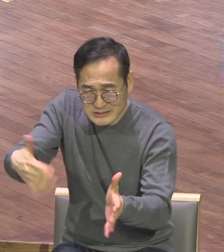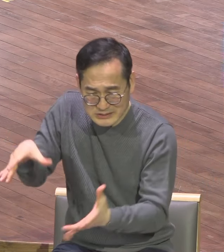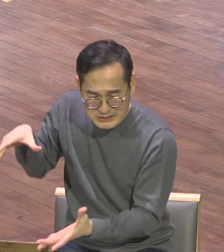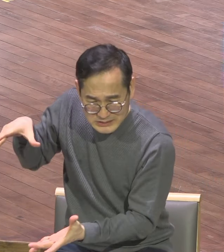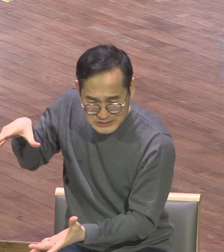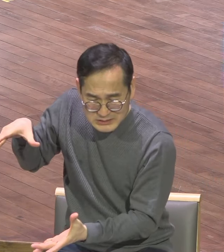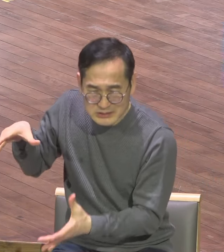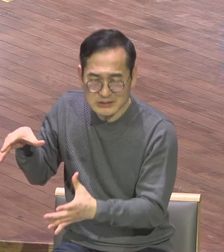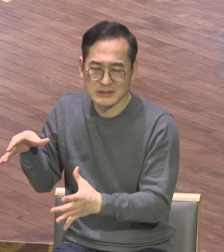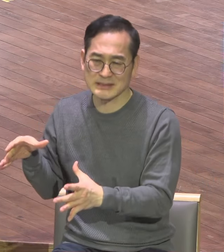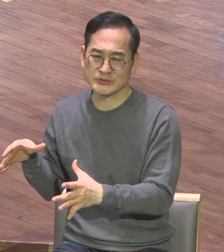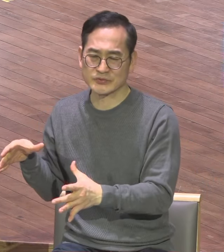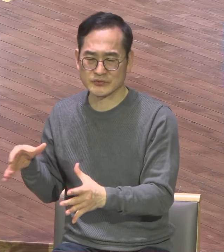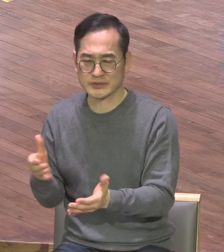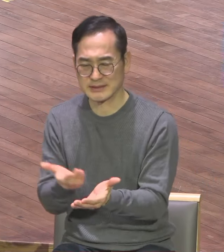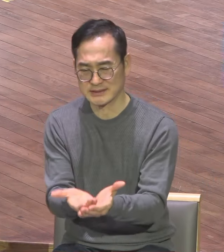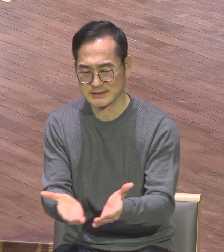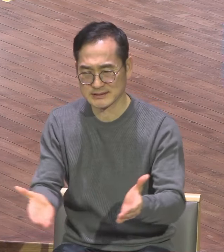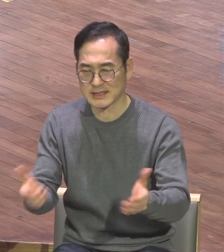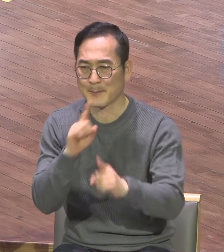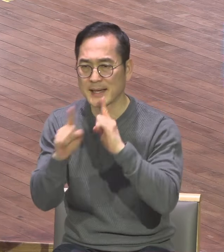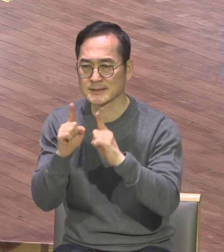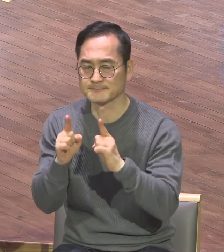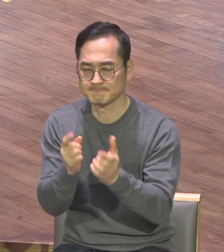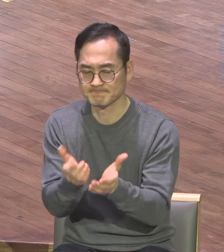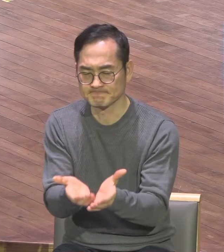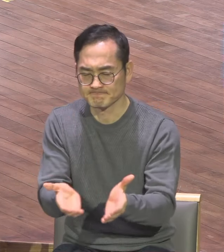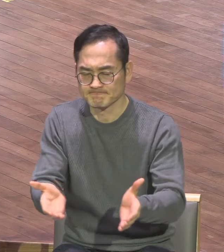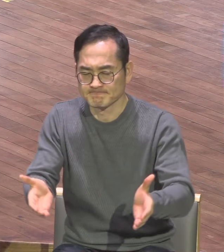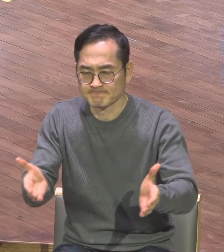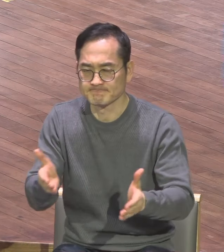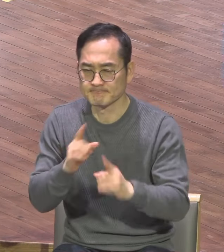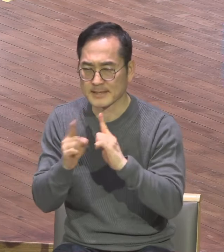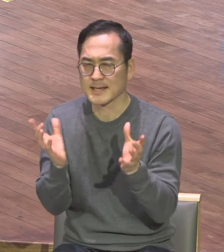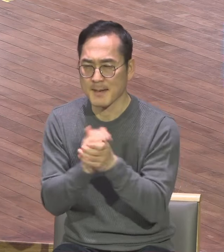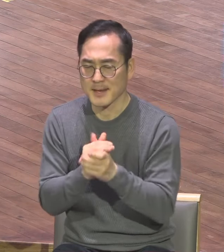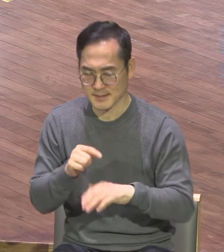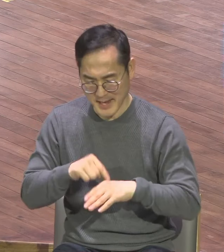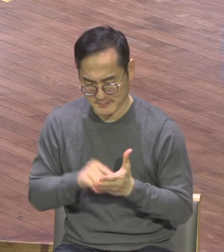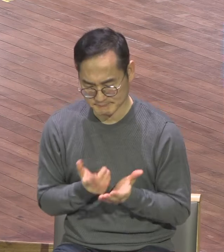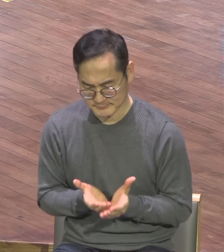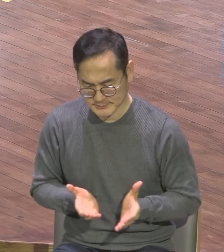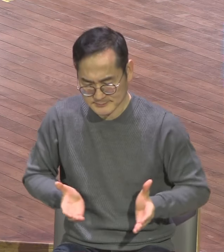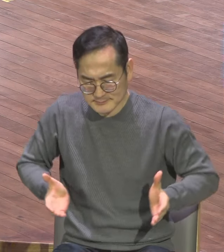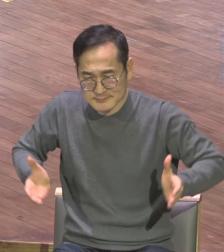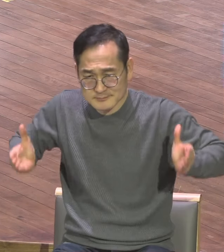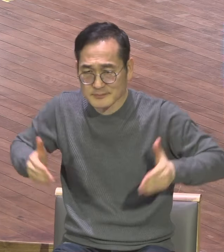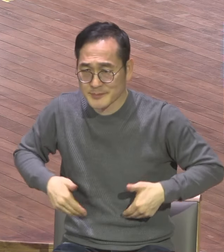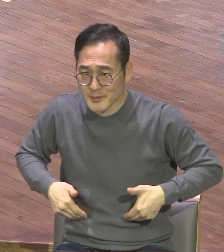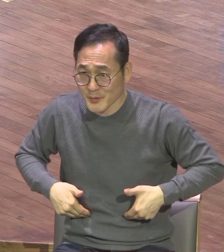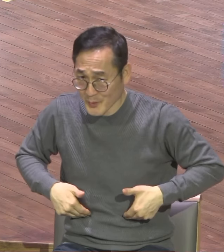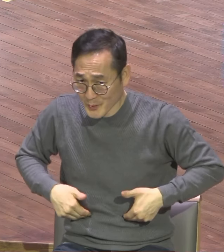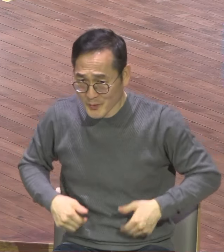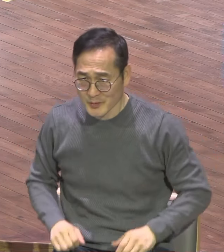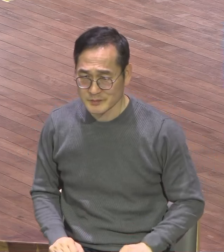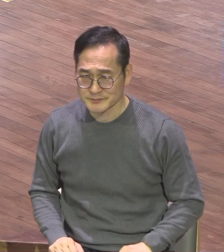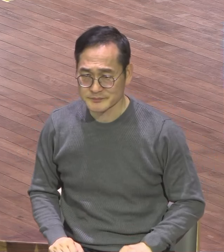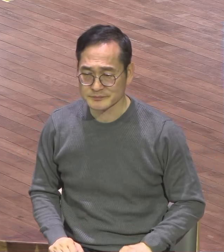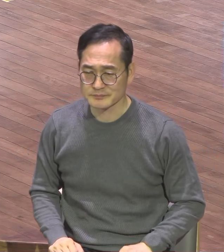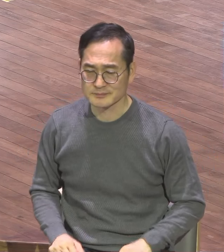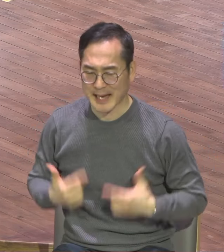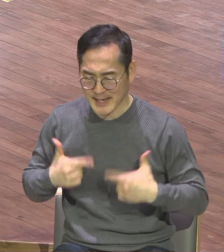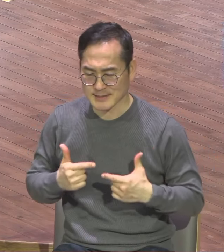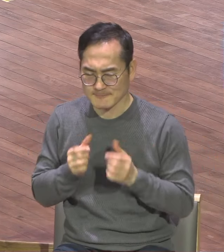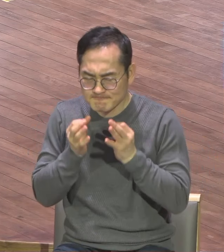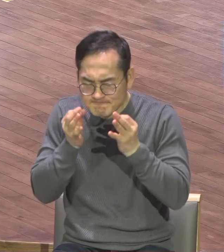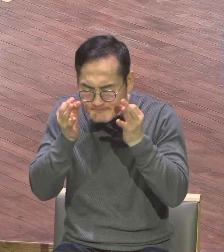그리고 예배는요 언제나 말씀 중심으로 살겠다는 결단이 있어야 돼요. 오늘 주시는 말씀 내가